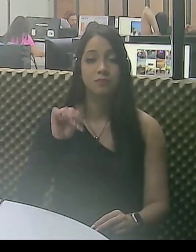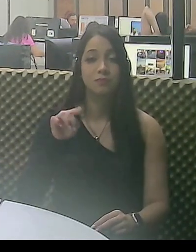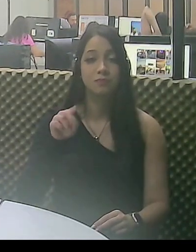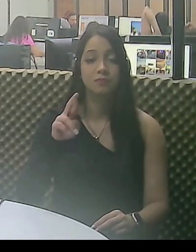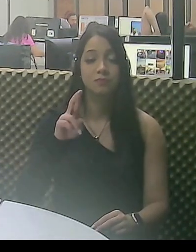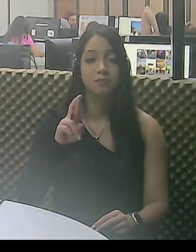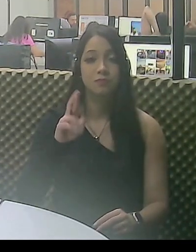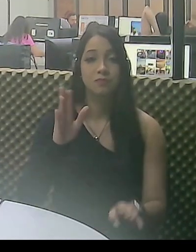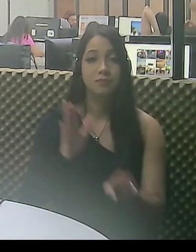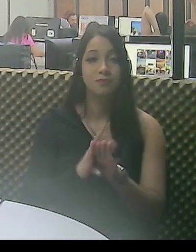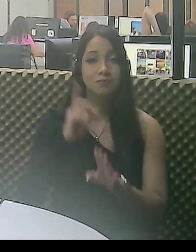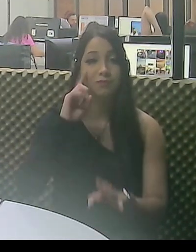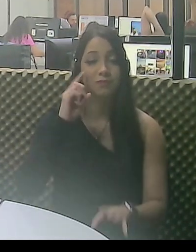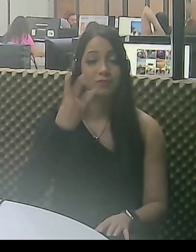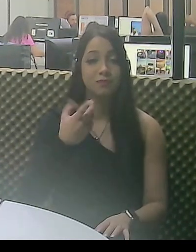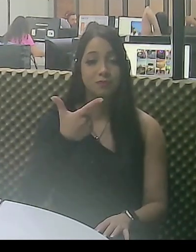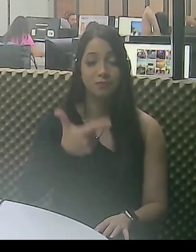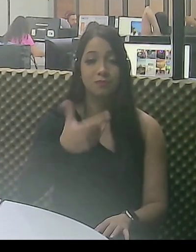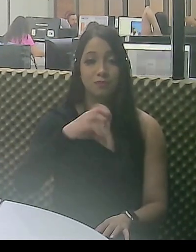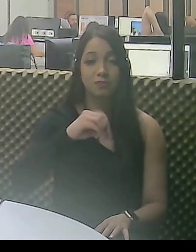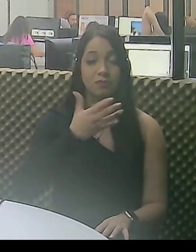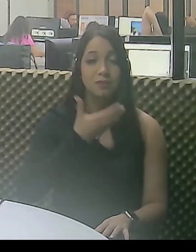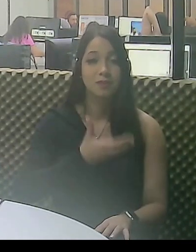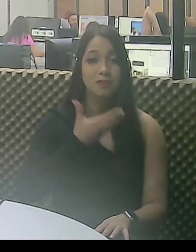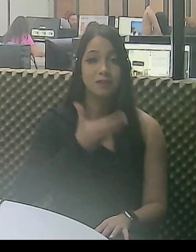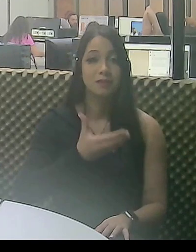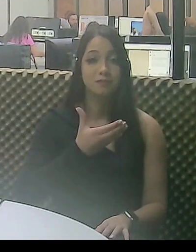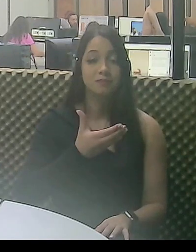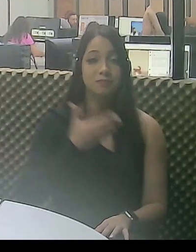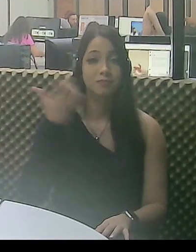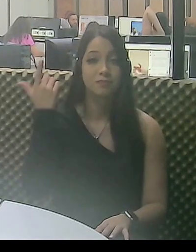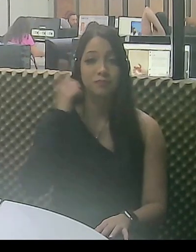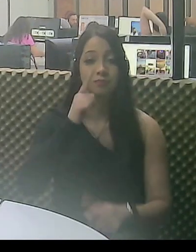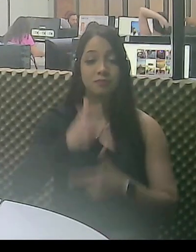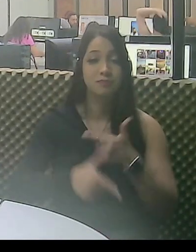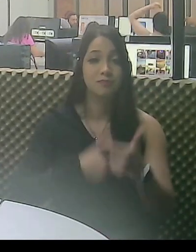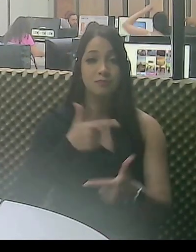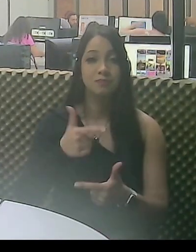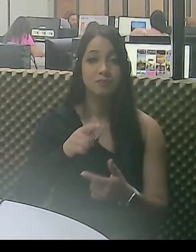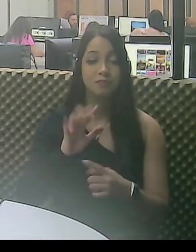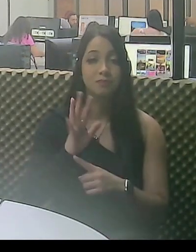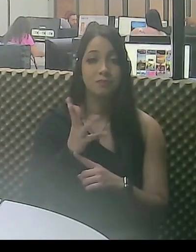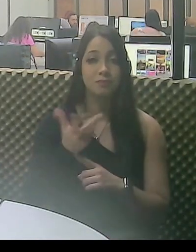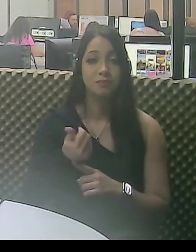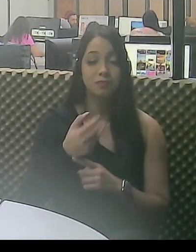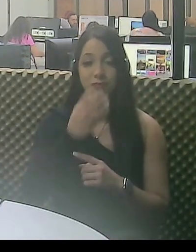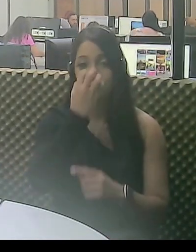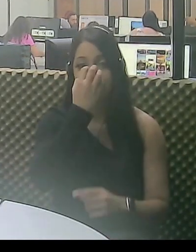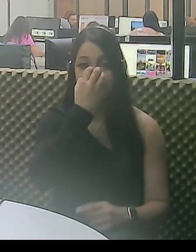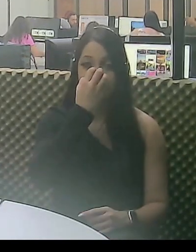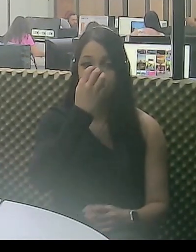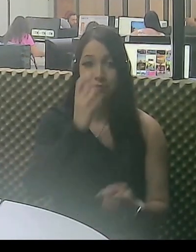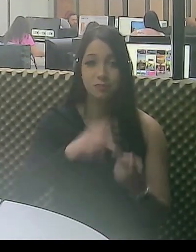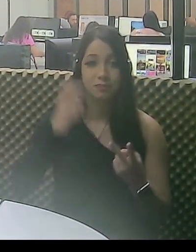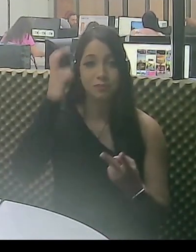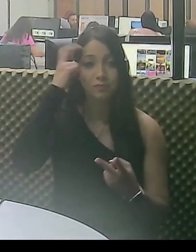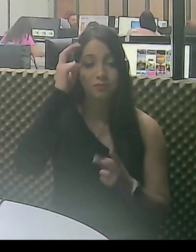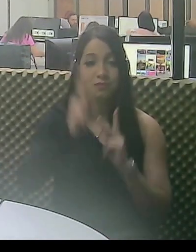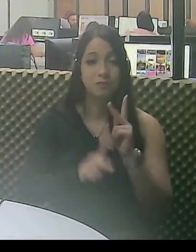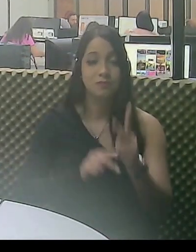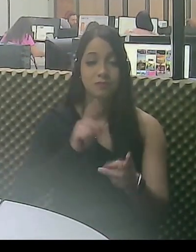prosas.com.br até o dia 29 de dezembro. Serão contemplados trabalhos nas áreas de artes circenses, cultura